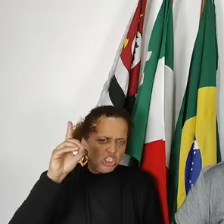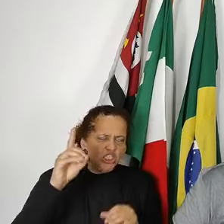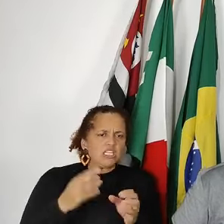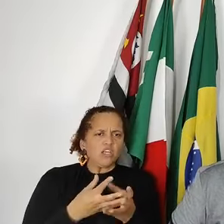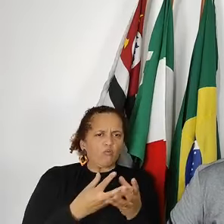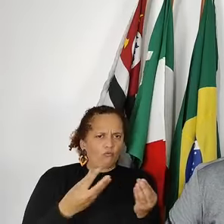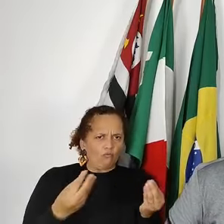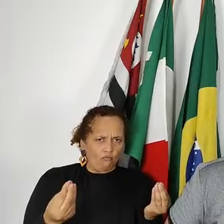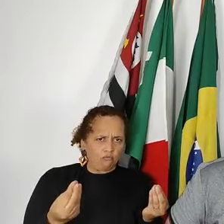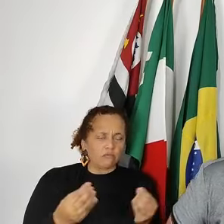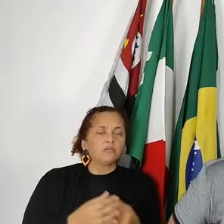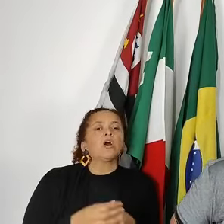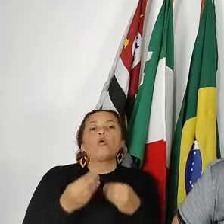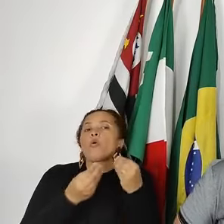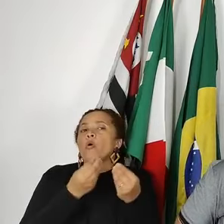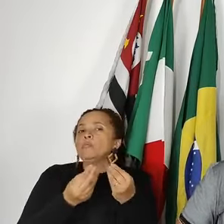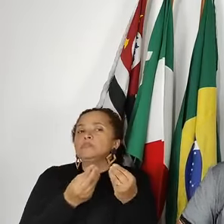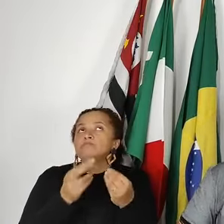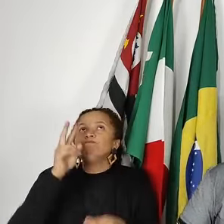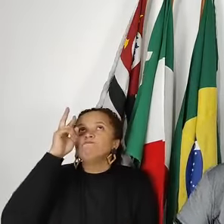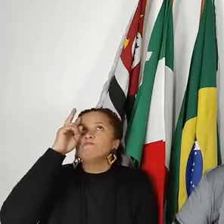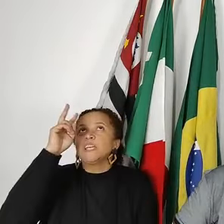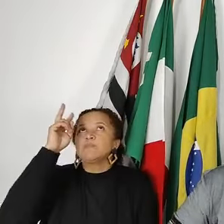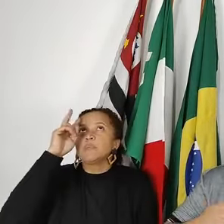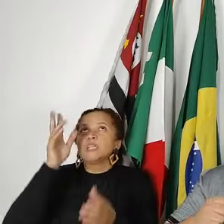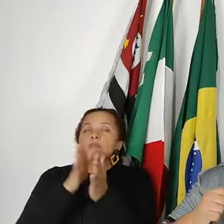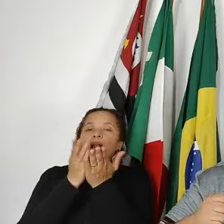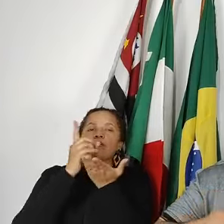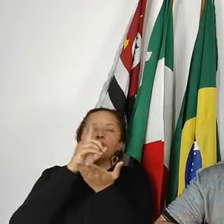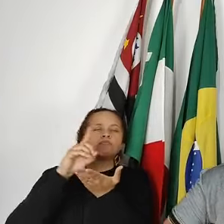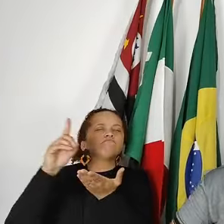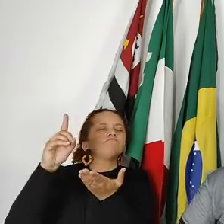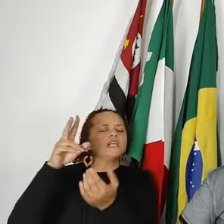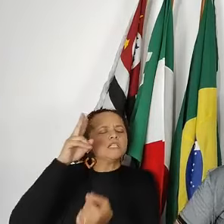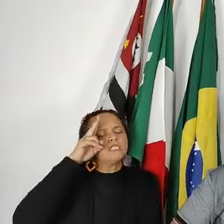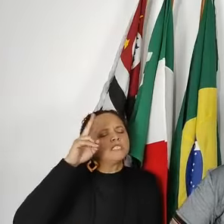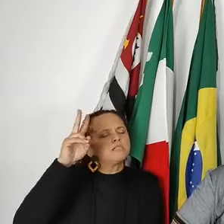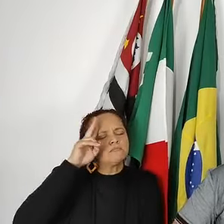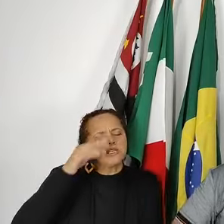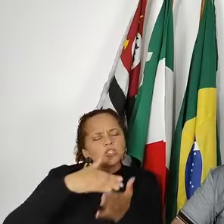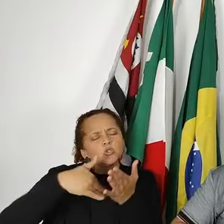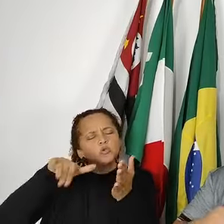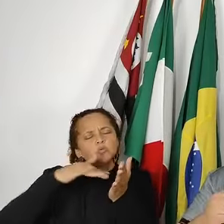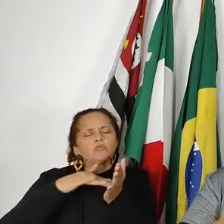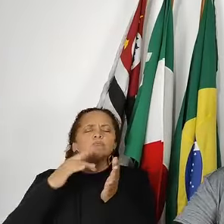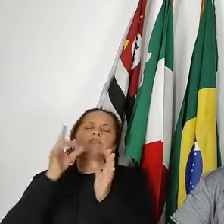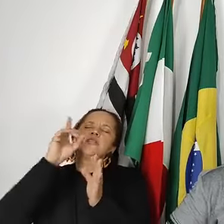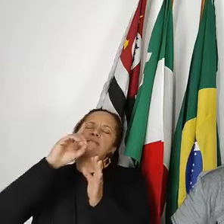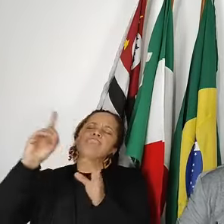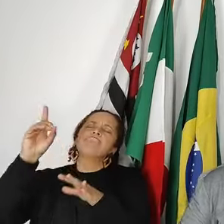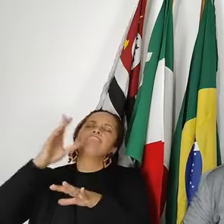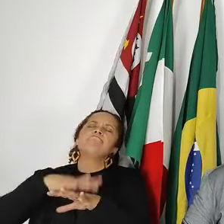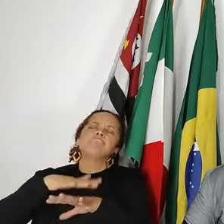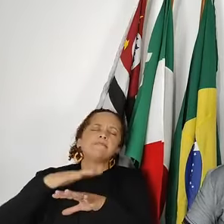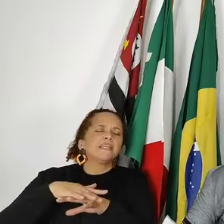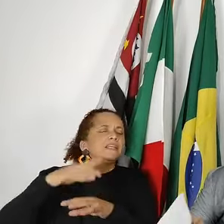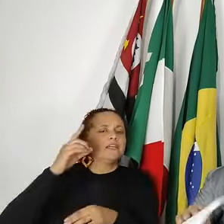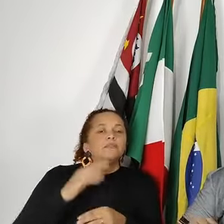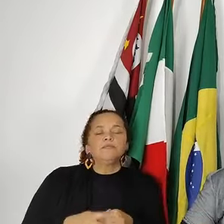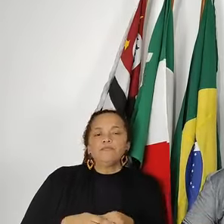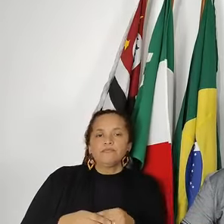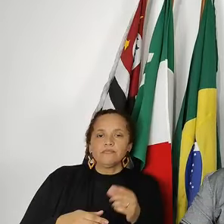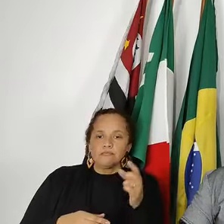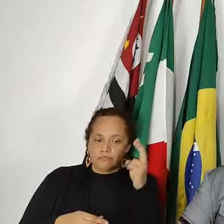palavra, né? Através da mente, né? Ele foi lá buscar lá na mente todos os escritos e todas as sugestões malignas que o